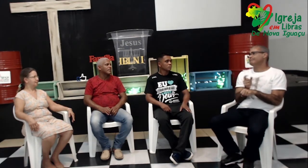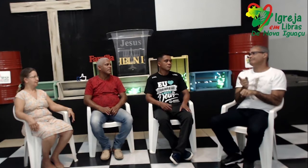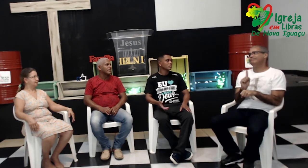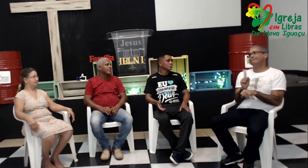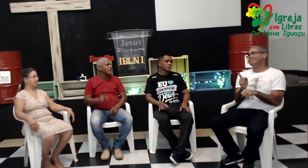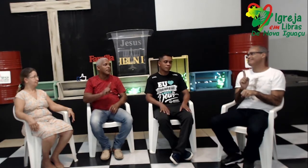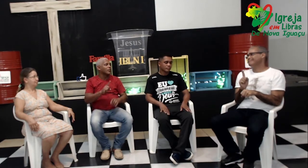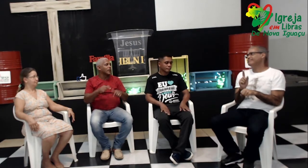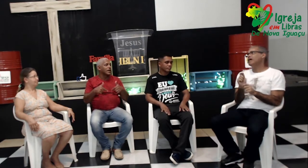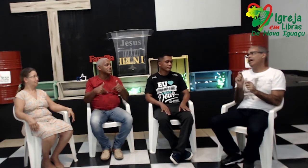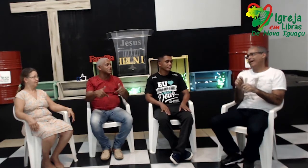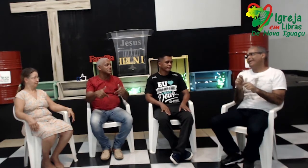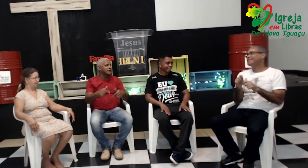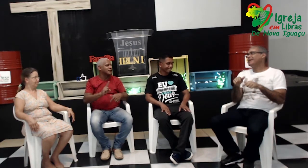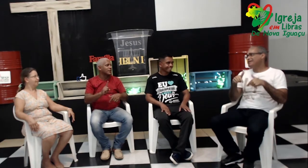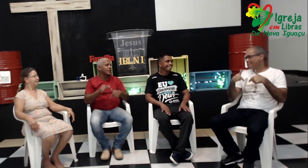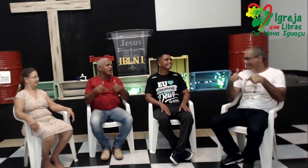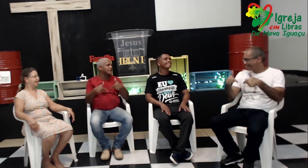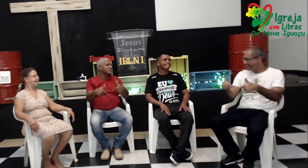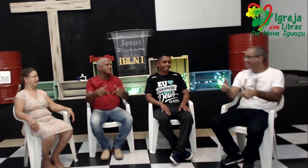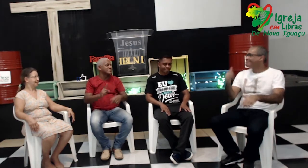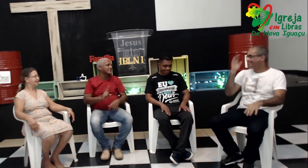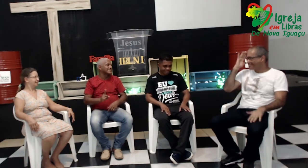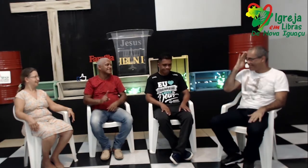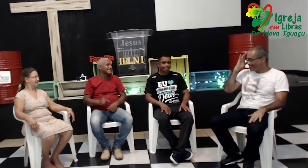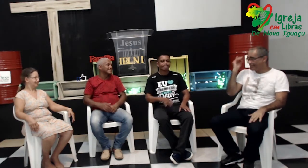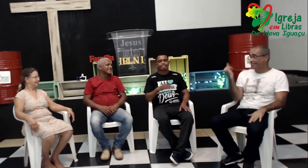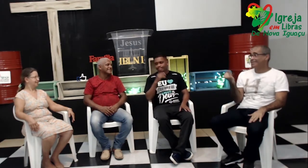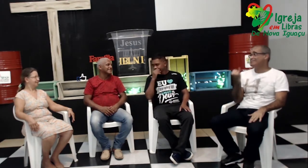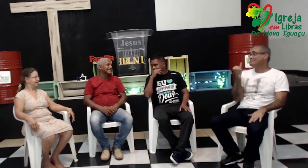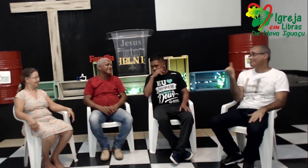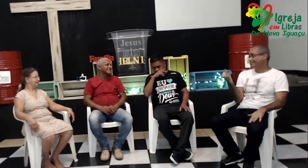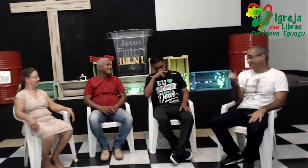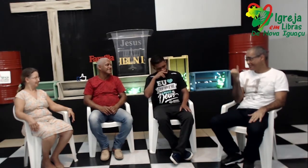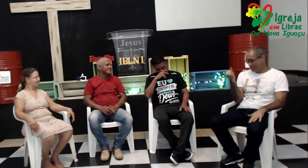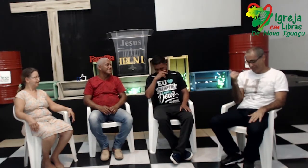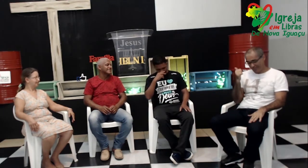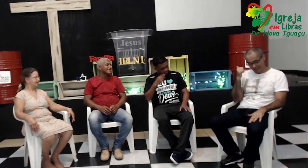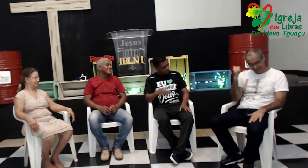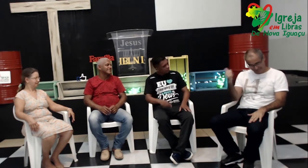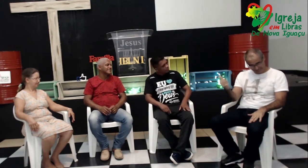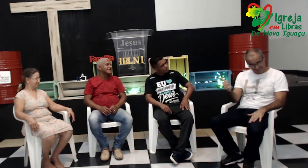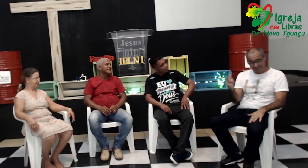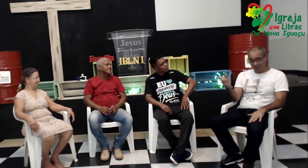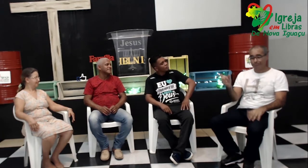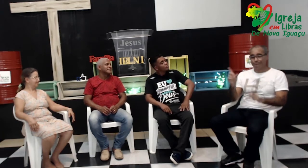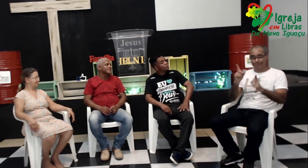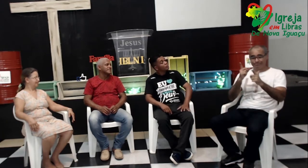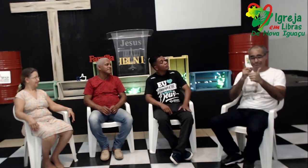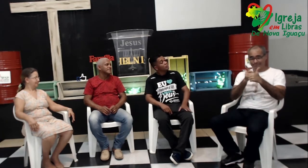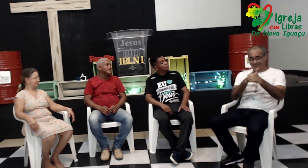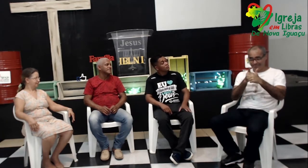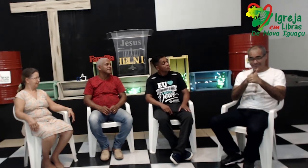não posso ler a Bíblia porque eu não conheço. Se você agir, você vai conseguir.